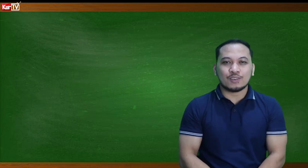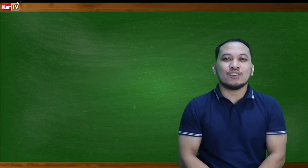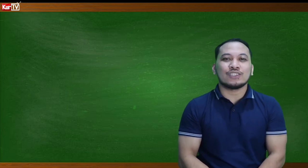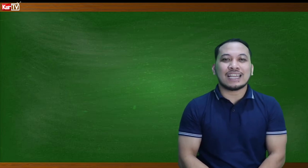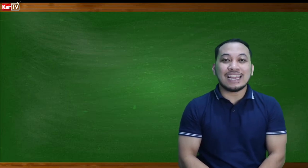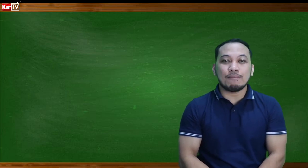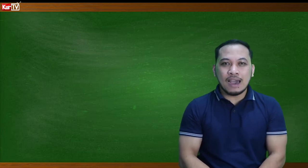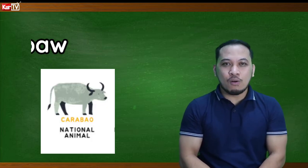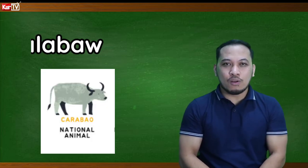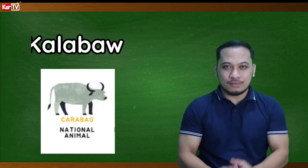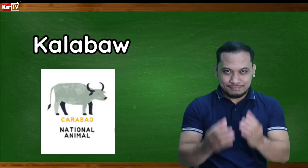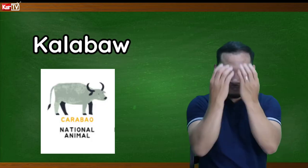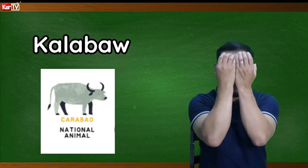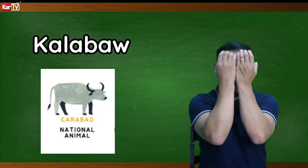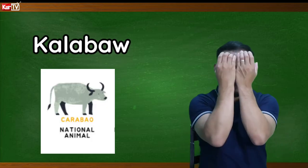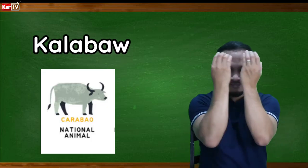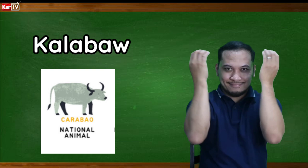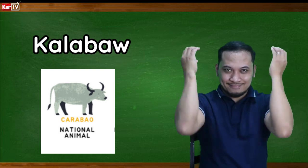yun. Kalabaw.